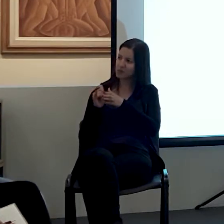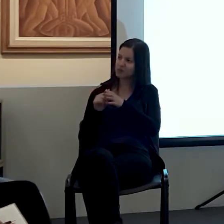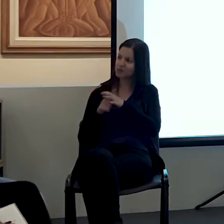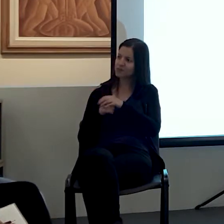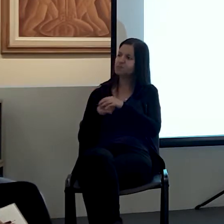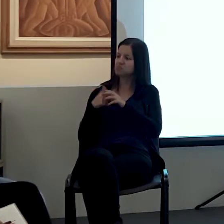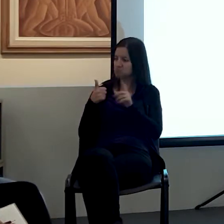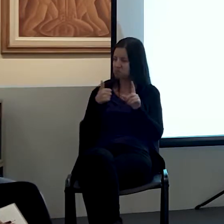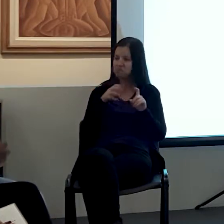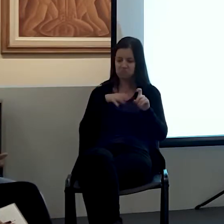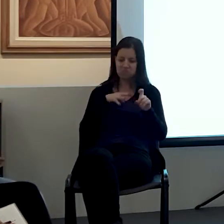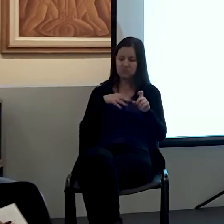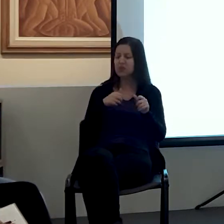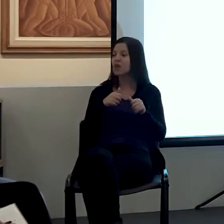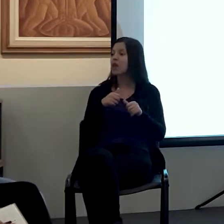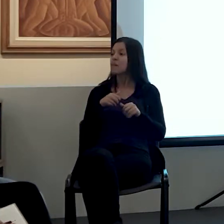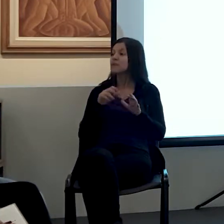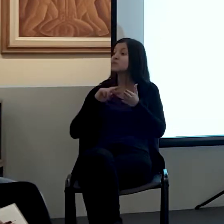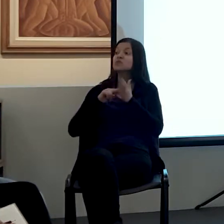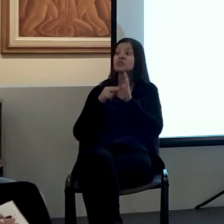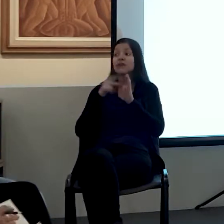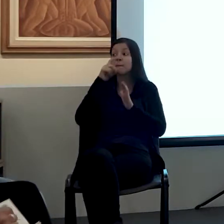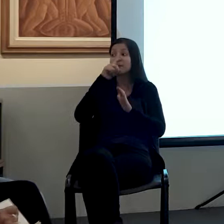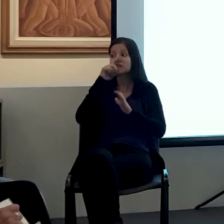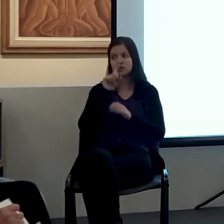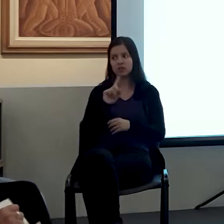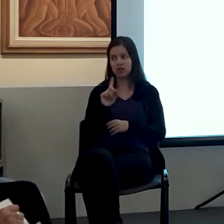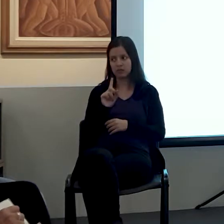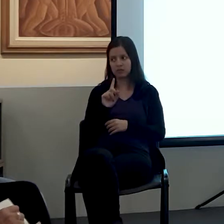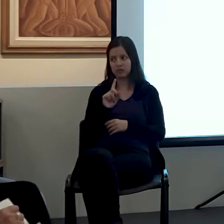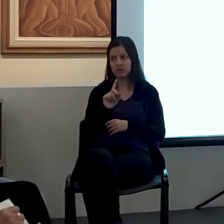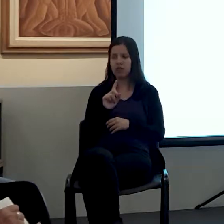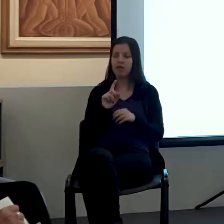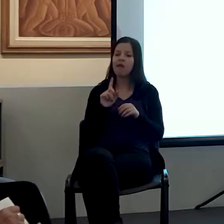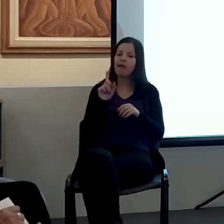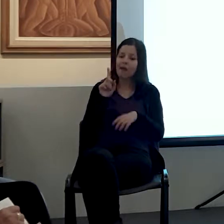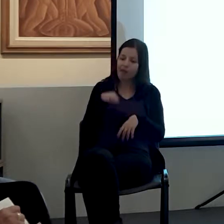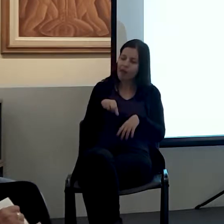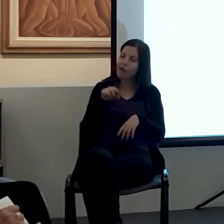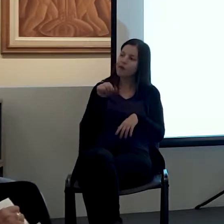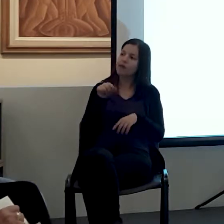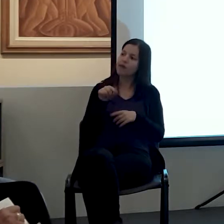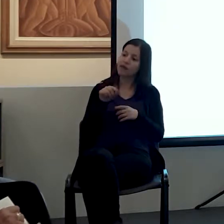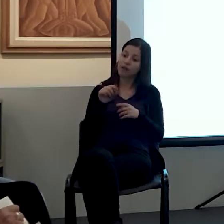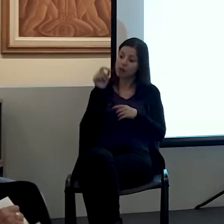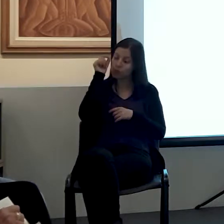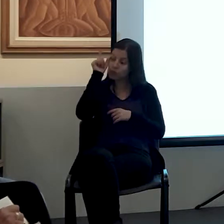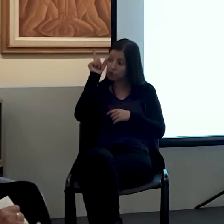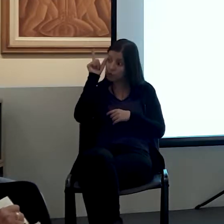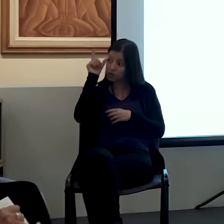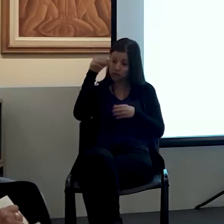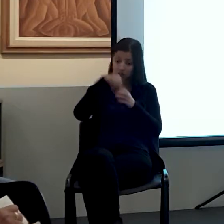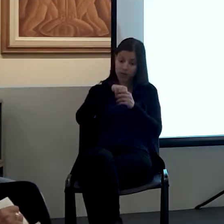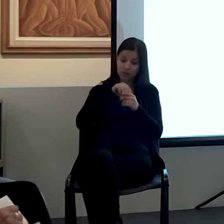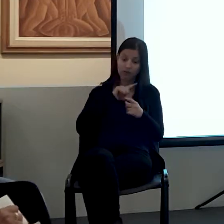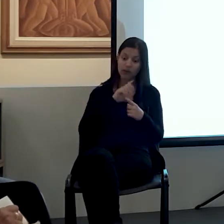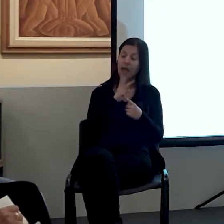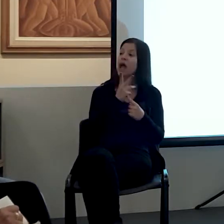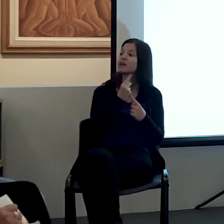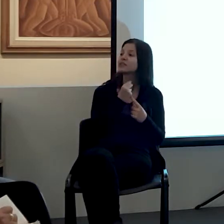e dentro da cultura, porque ela ainda não se separou, né? Dentro da cultura, a arte, a música, por